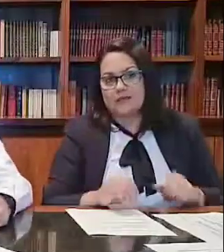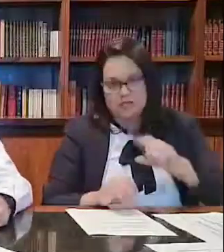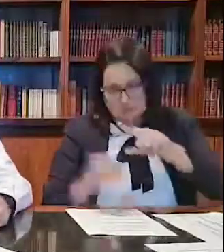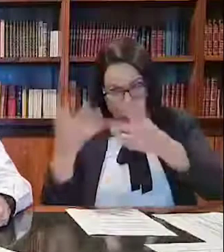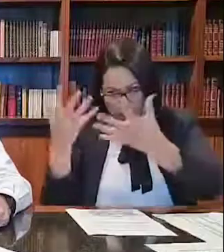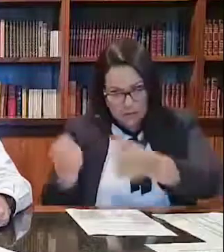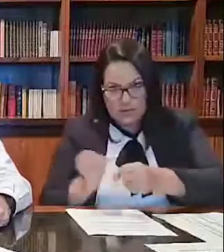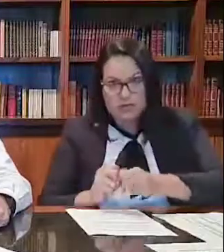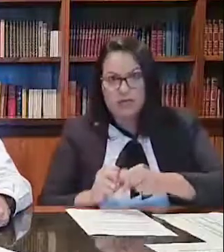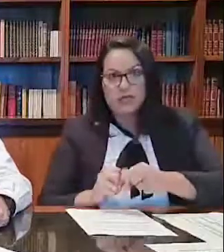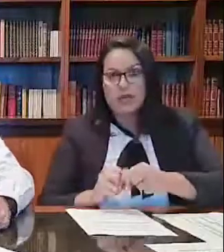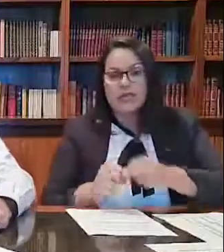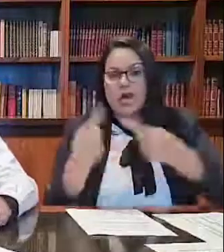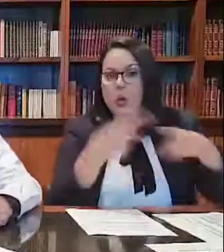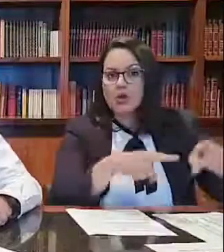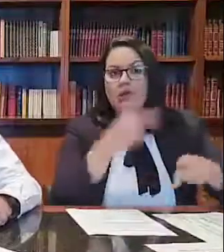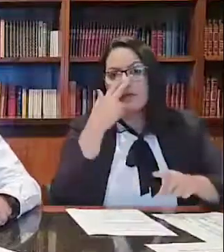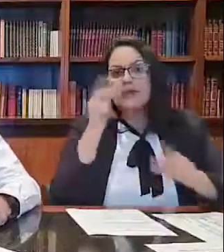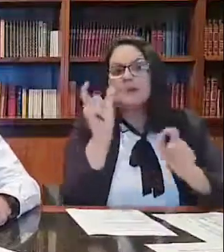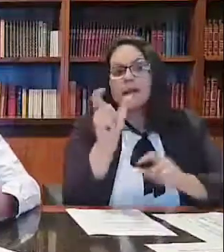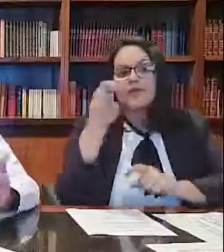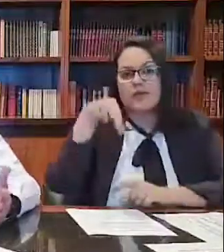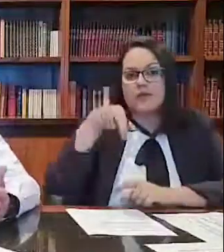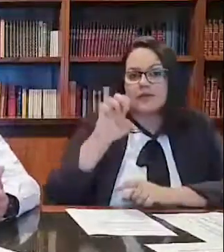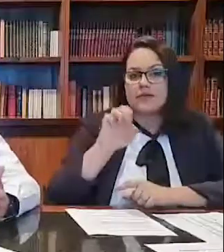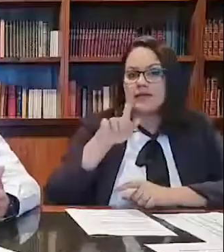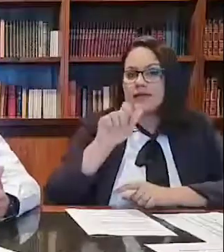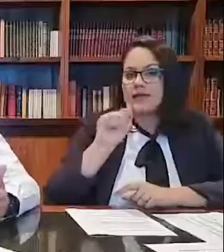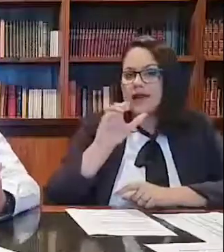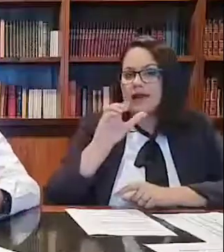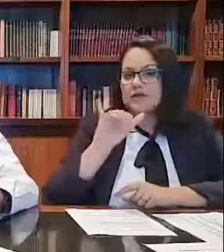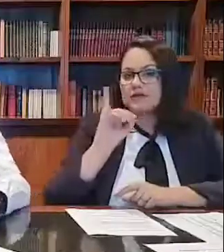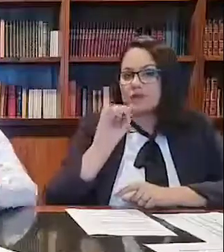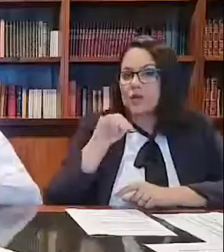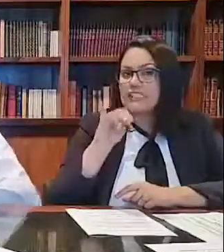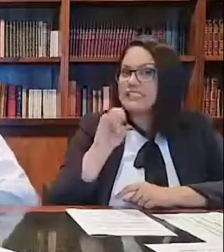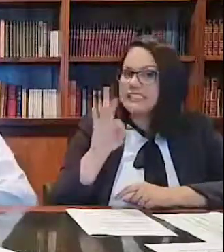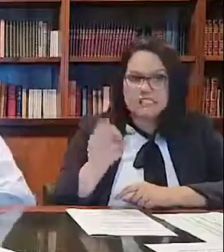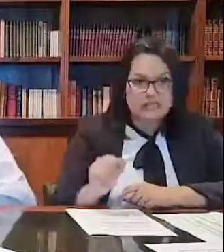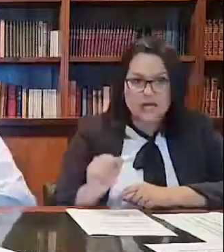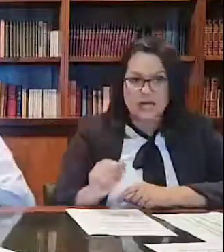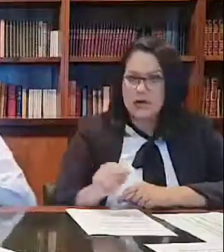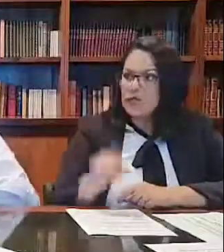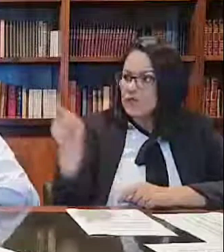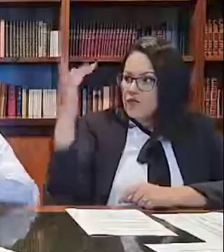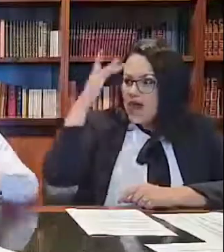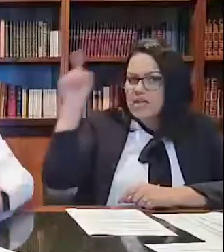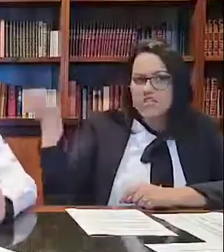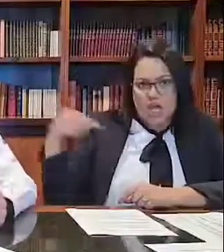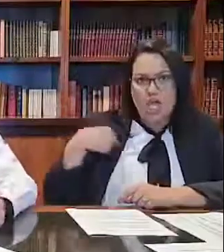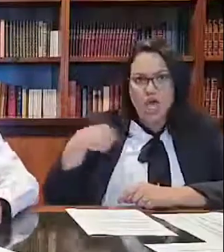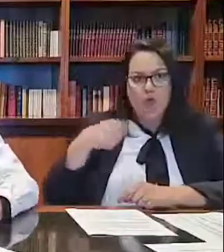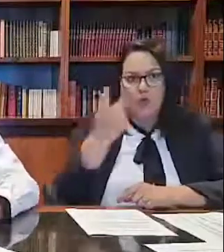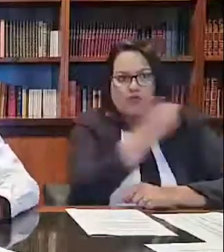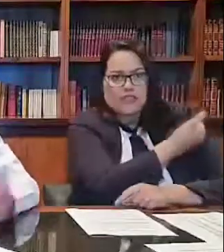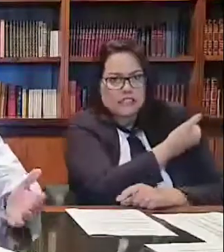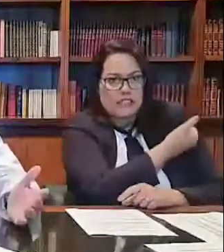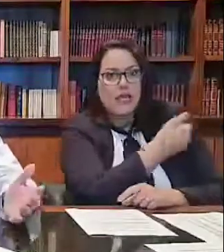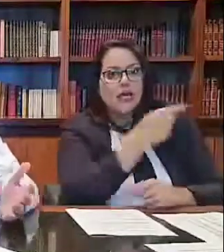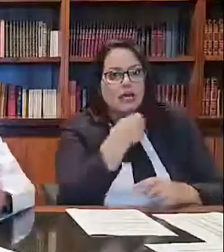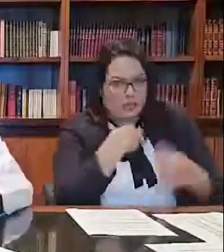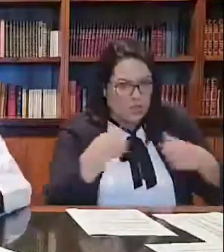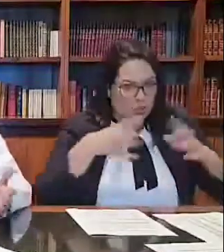acredito vendo e a você o Gilson O que é uma vacina você me considera vacinado Porque eu peguei o Sisu